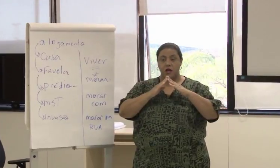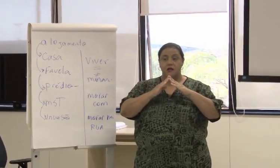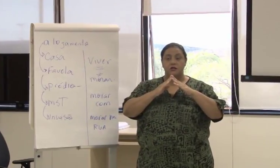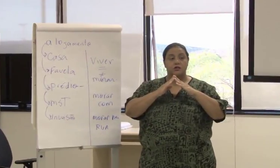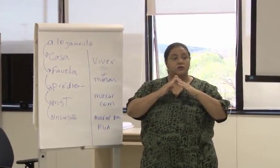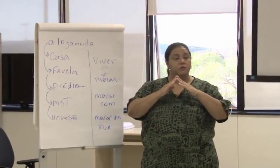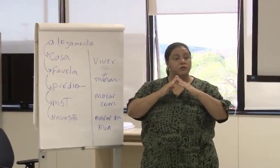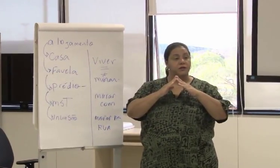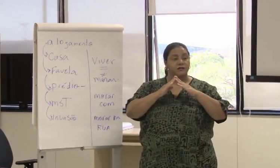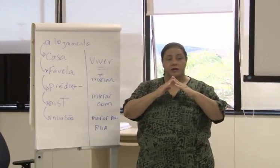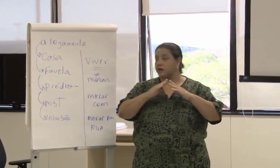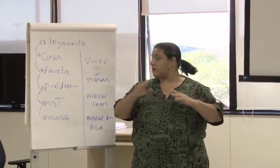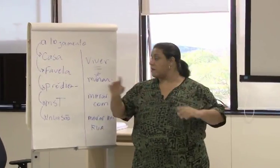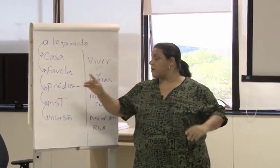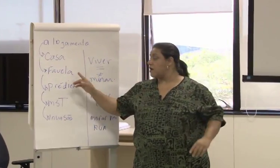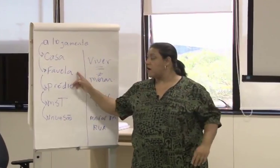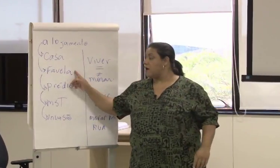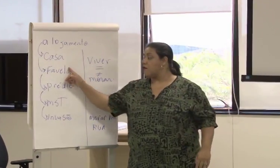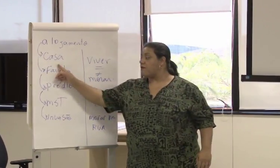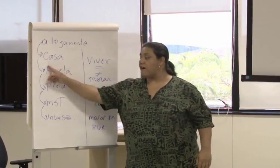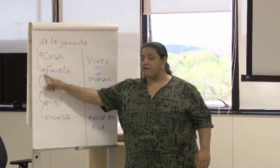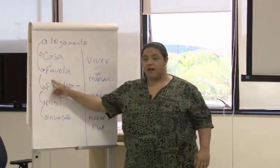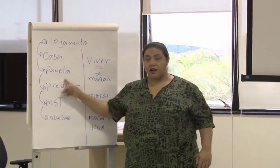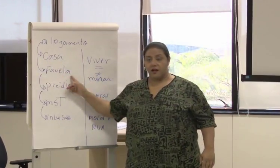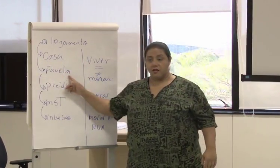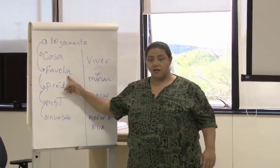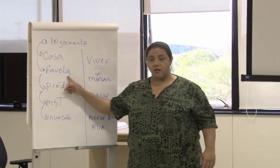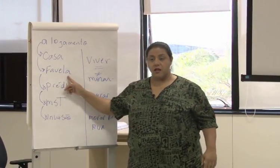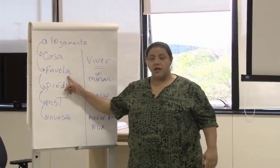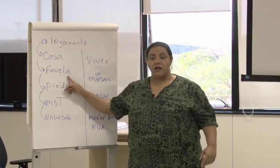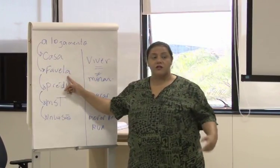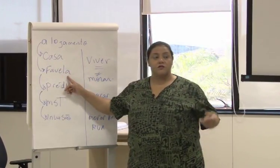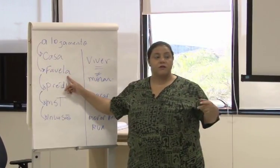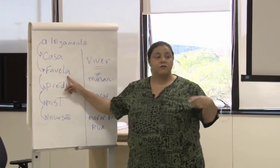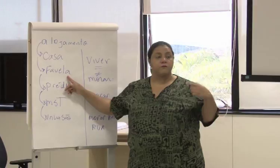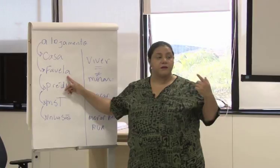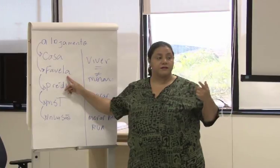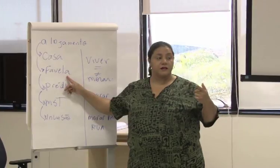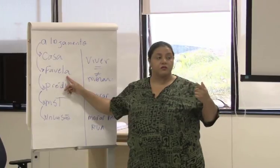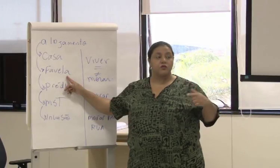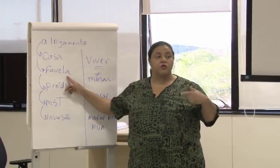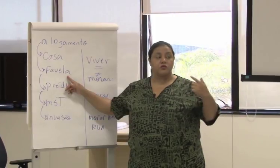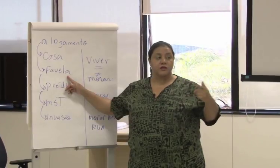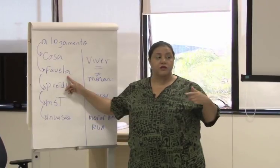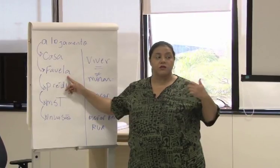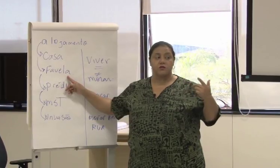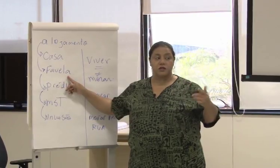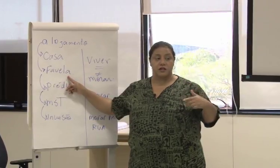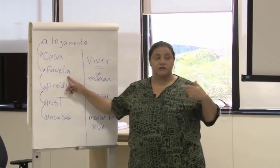Se nós formos fazer favela e estivermos pensando no conceito de onde cresceu